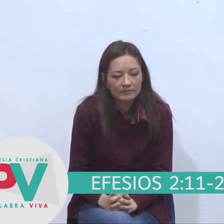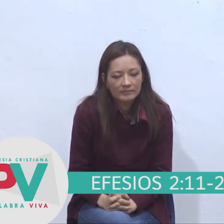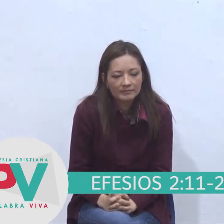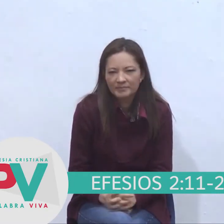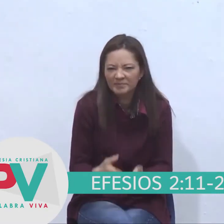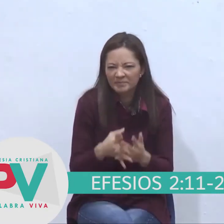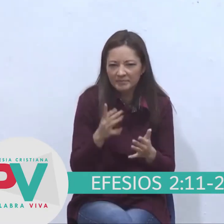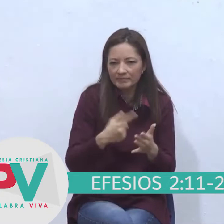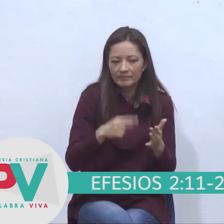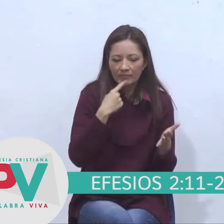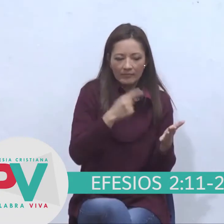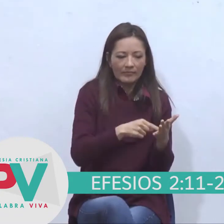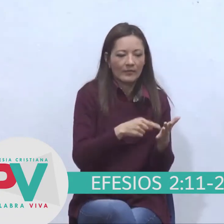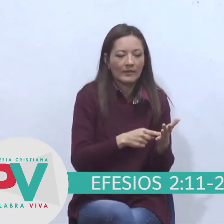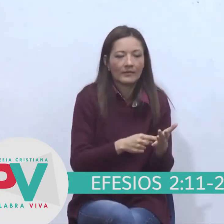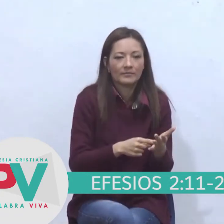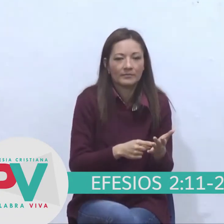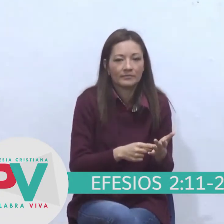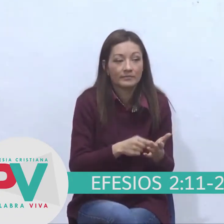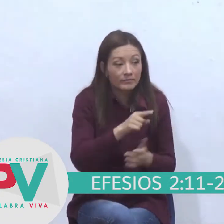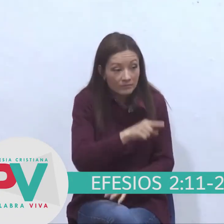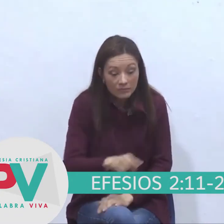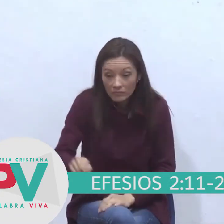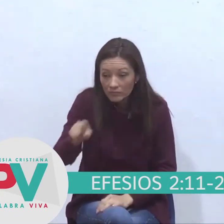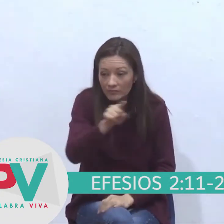Dice así, por tanto,